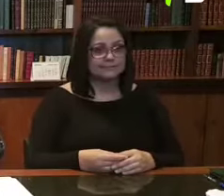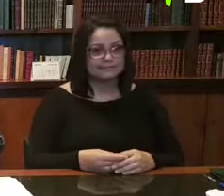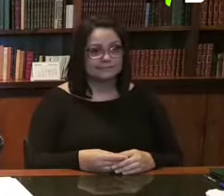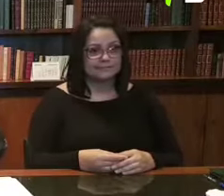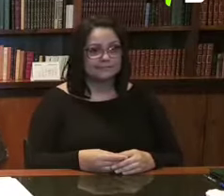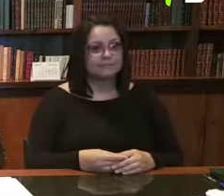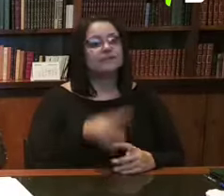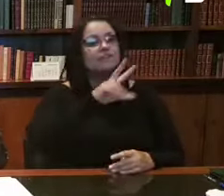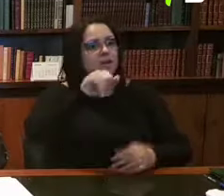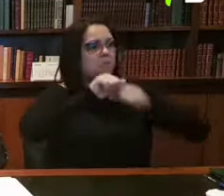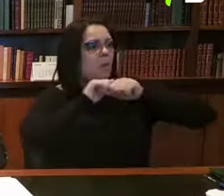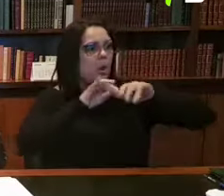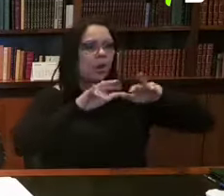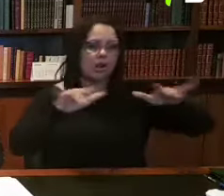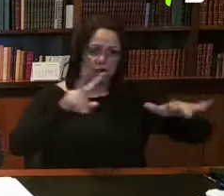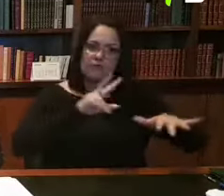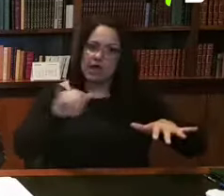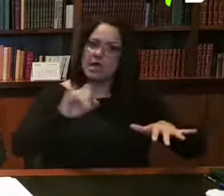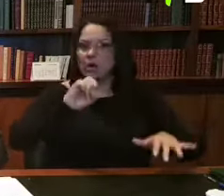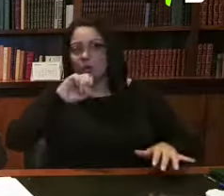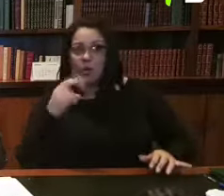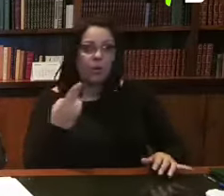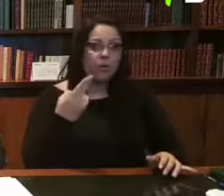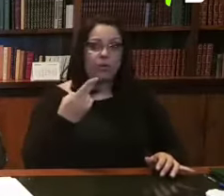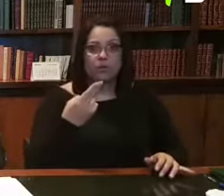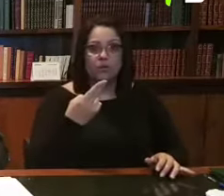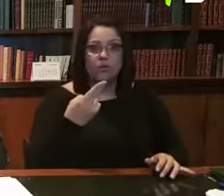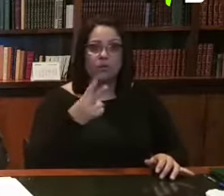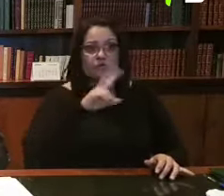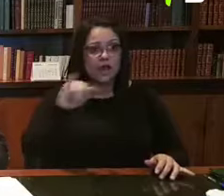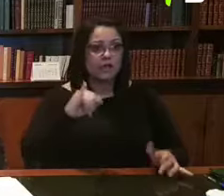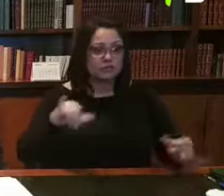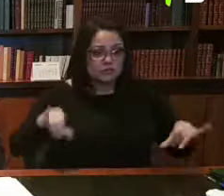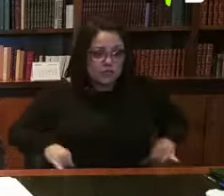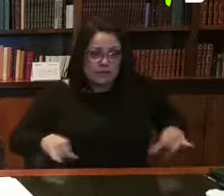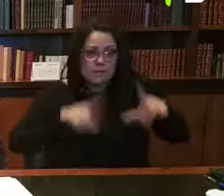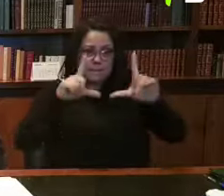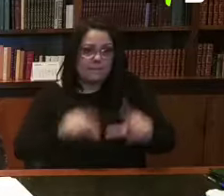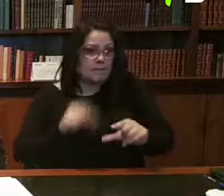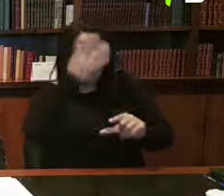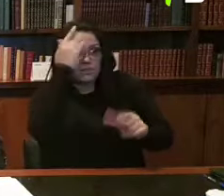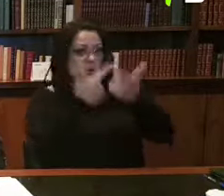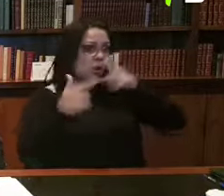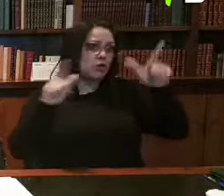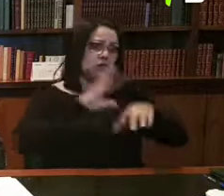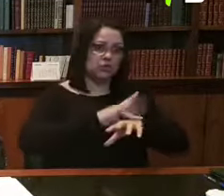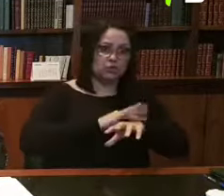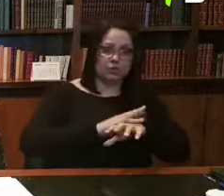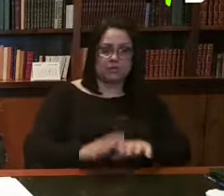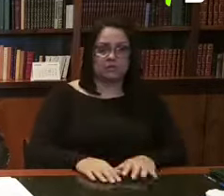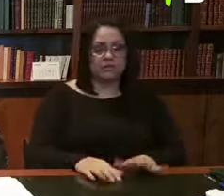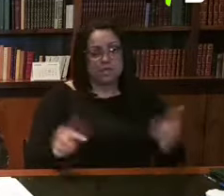e ele vai ser transmissor tá certo ou vai sofrer menos do que uma pessoa com essas tipos de doença ou com a